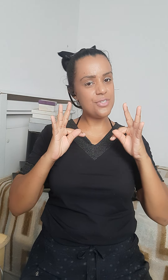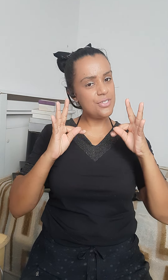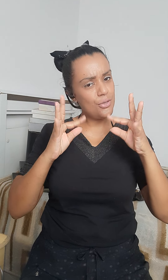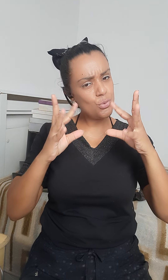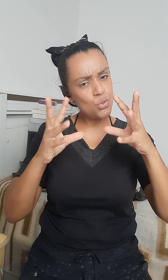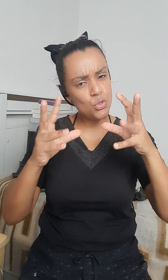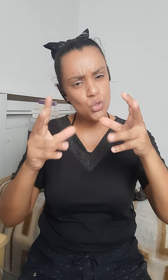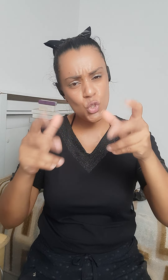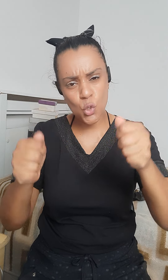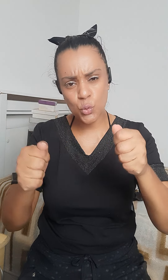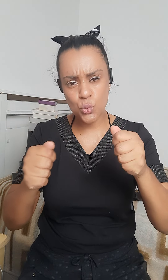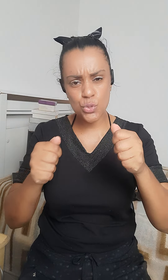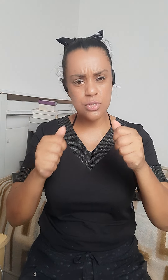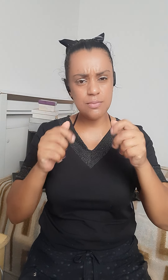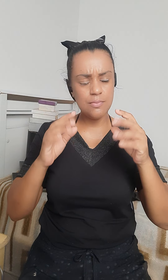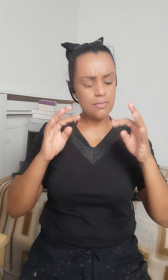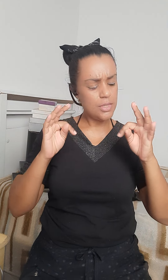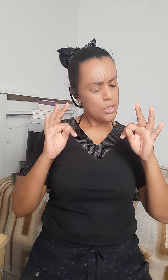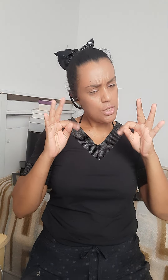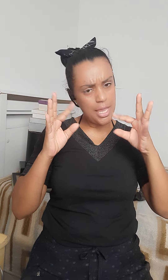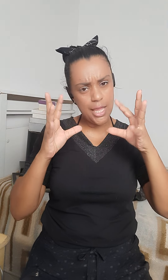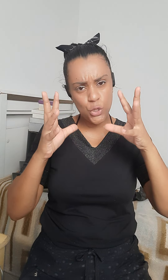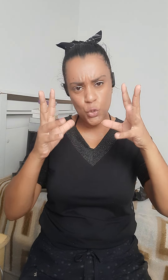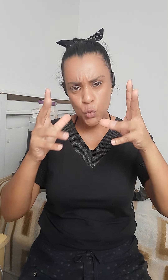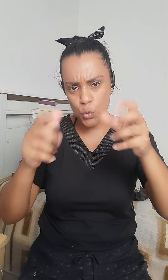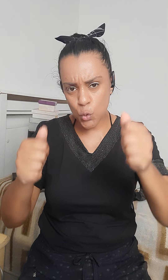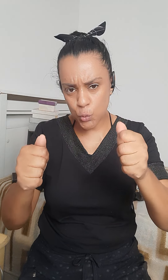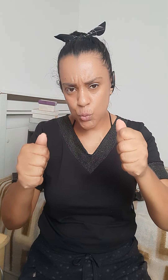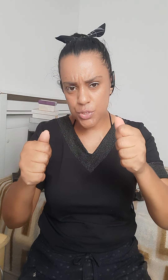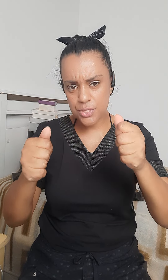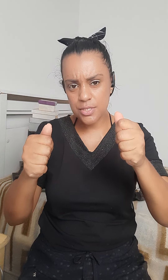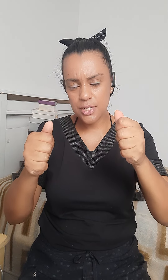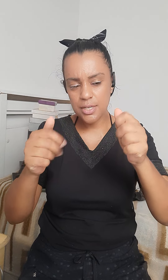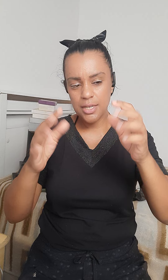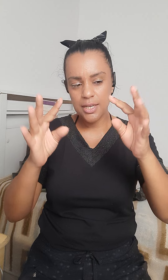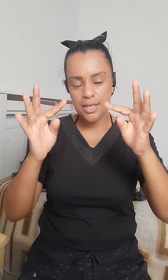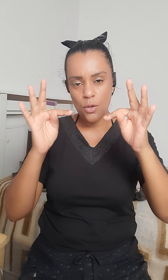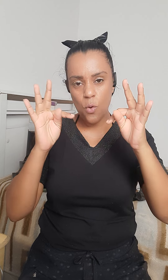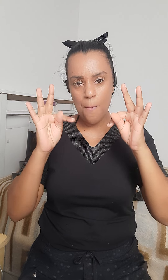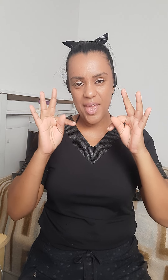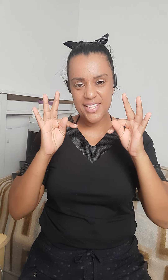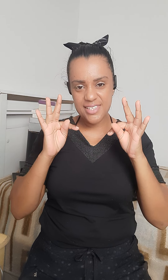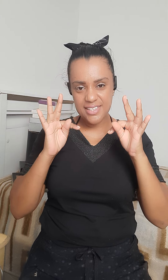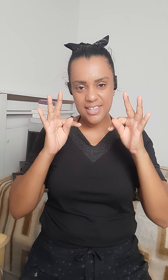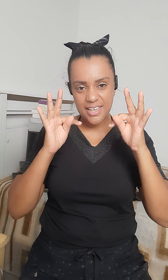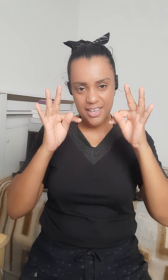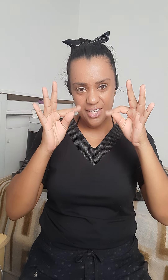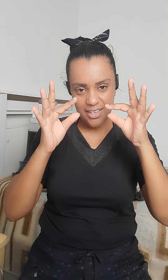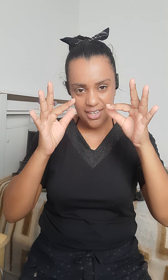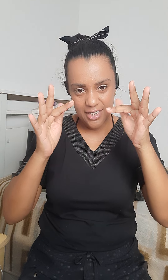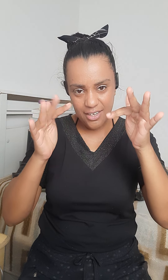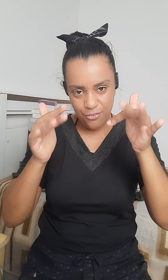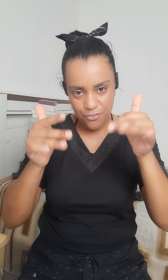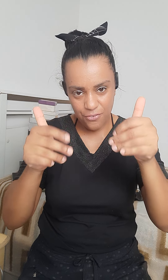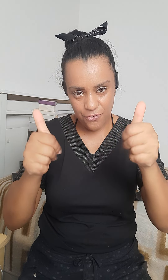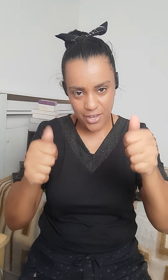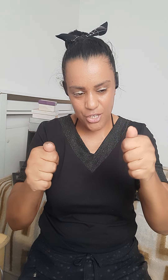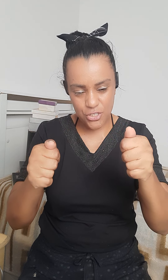assim, ó. Todos. É todos. Começa em T e fecha